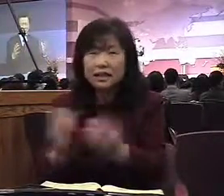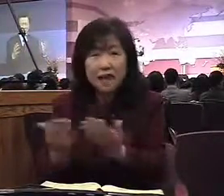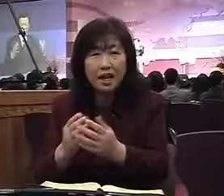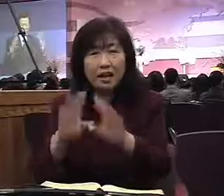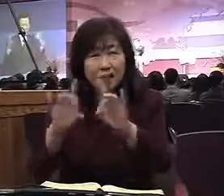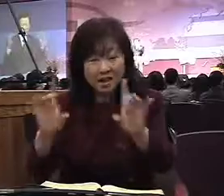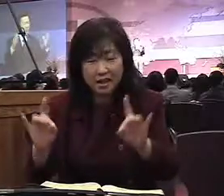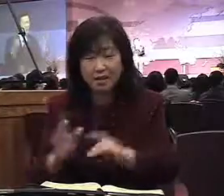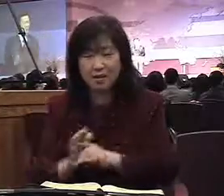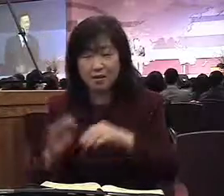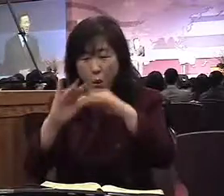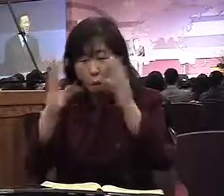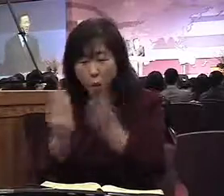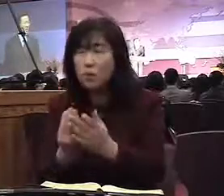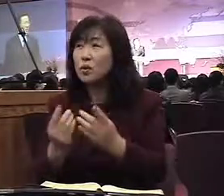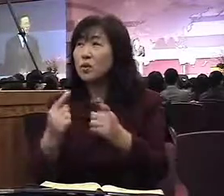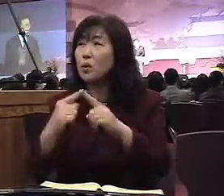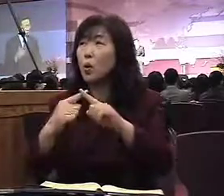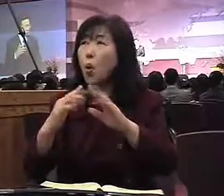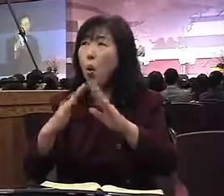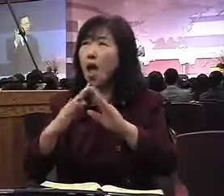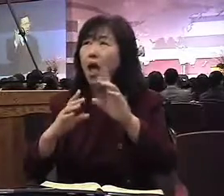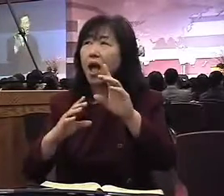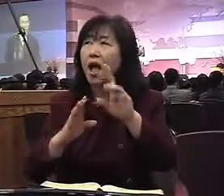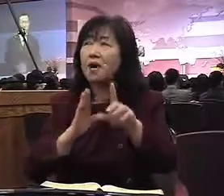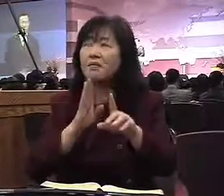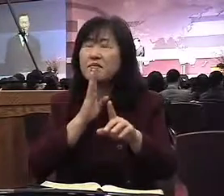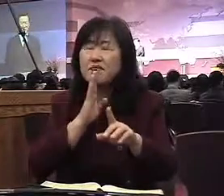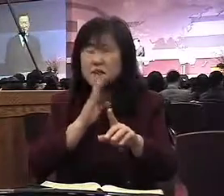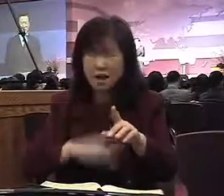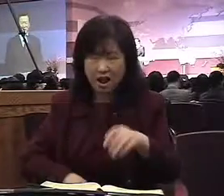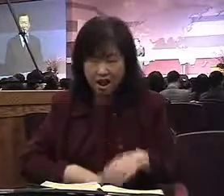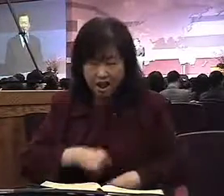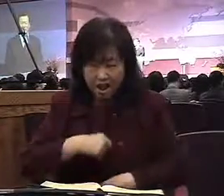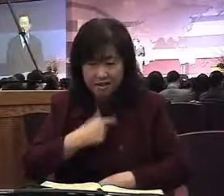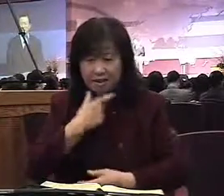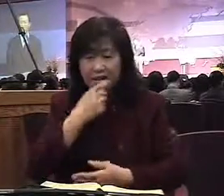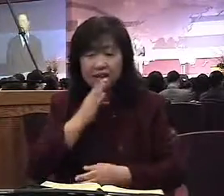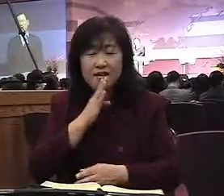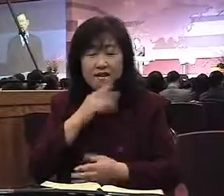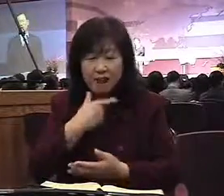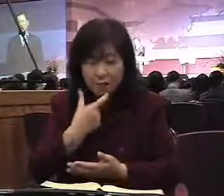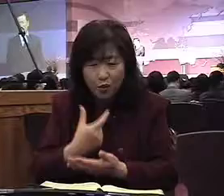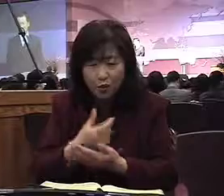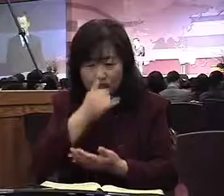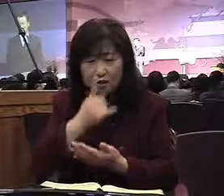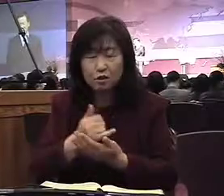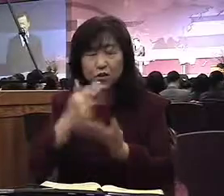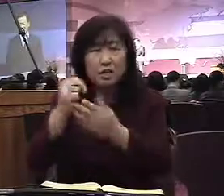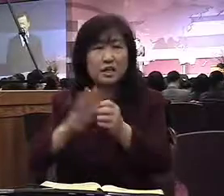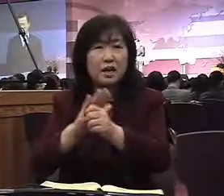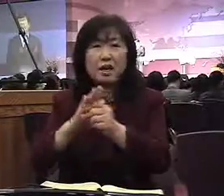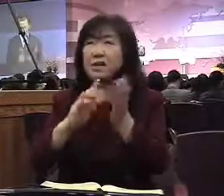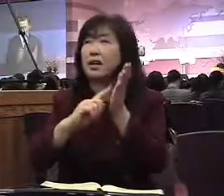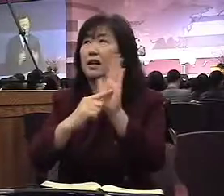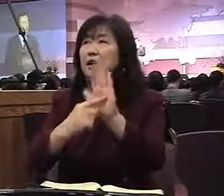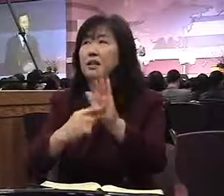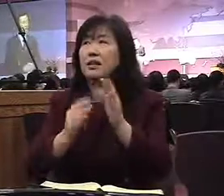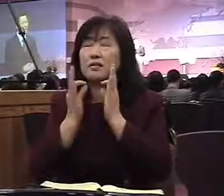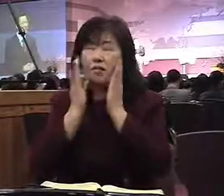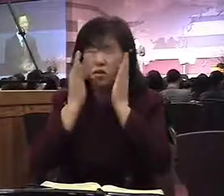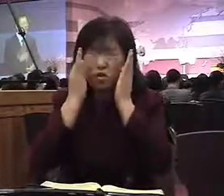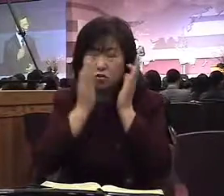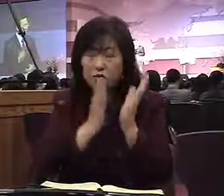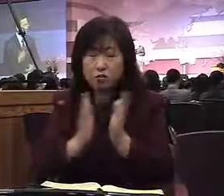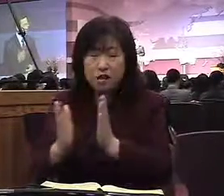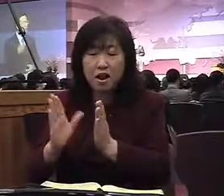사역마다 모든 교회 사역마다 정말 감동이 있고 그건 주님의 사랑을 우리가 나타내는 거 아니겠습니까? 정성스럽게